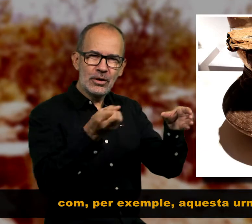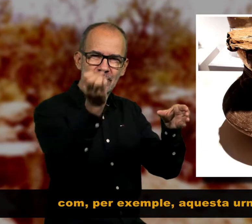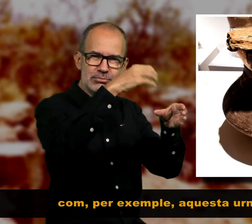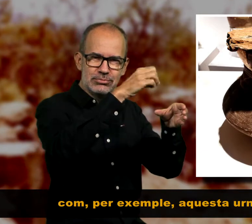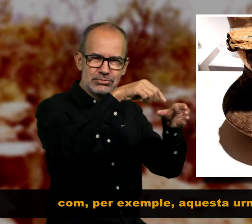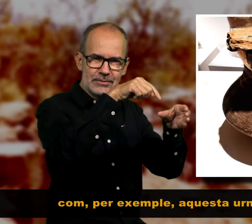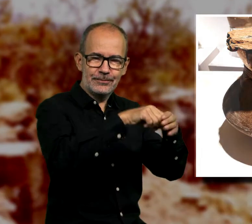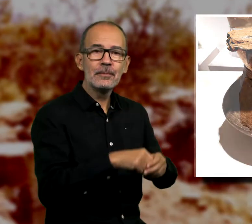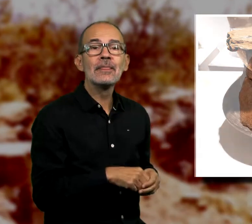funerària,